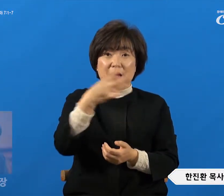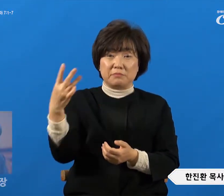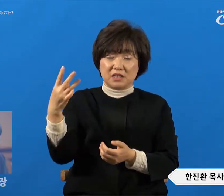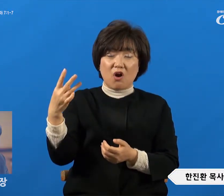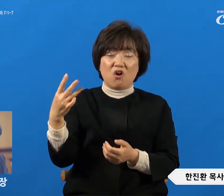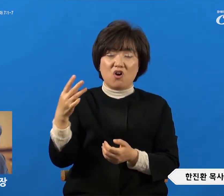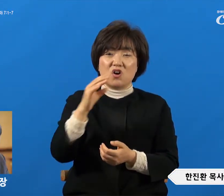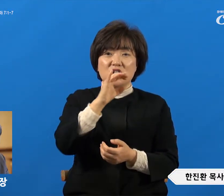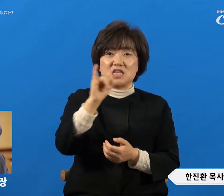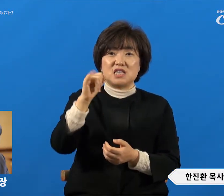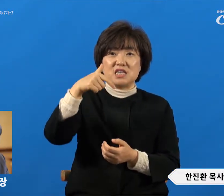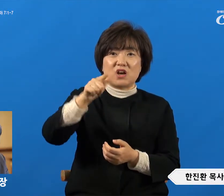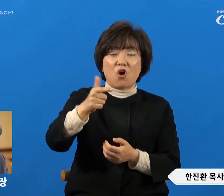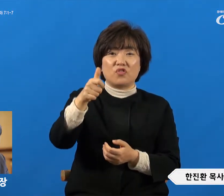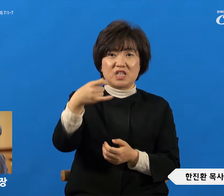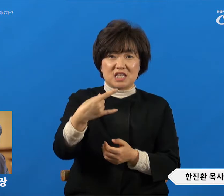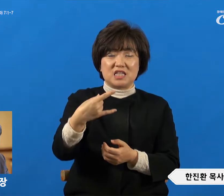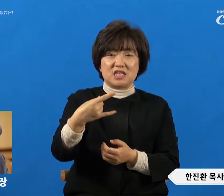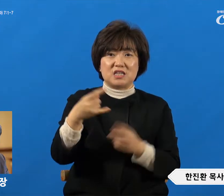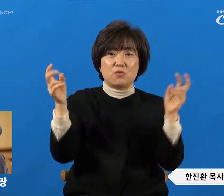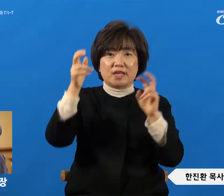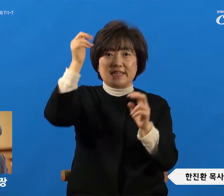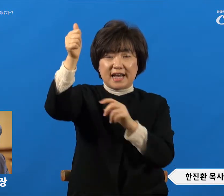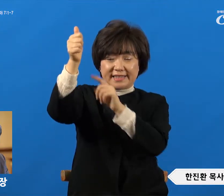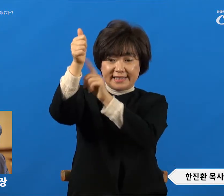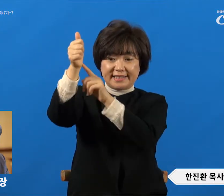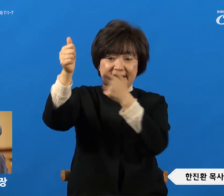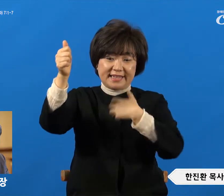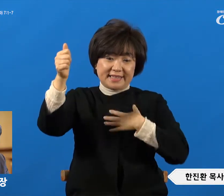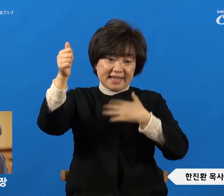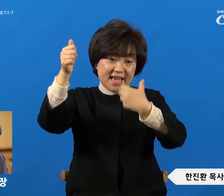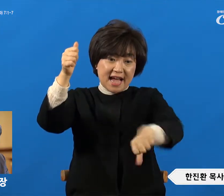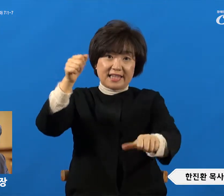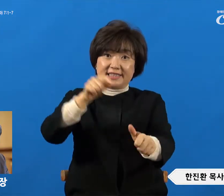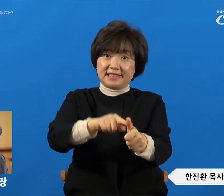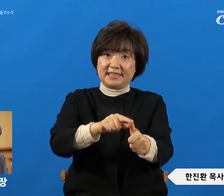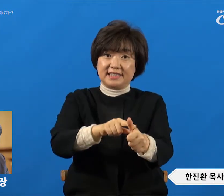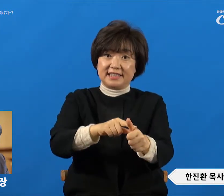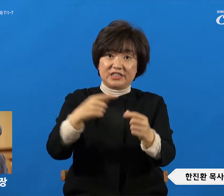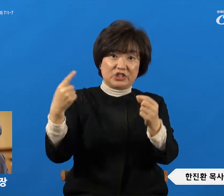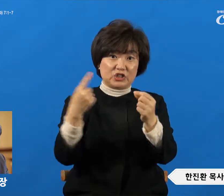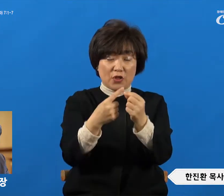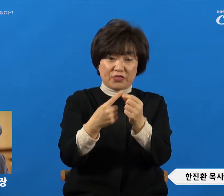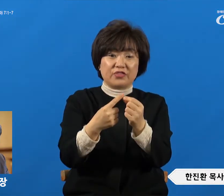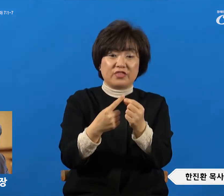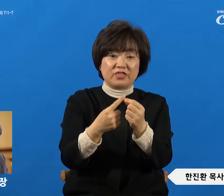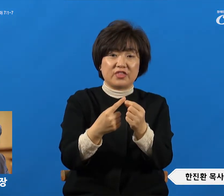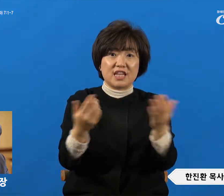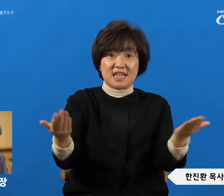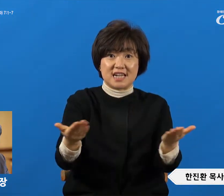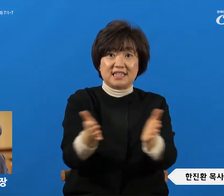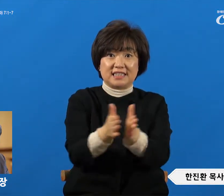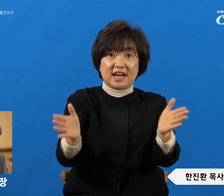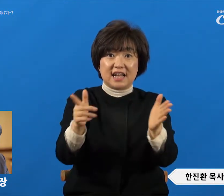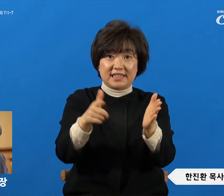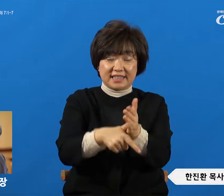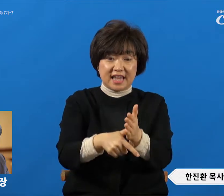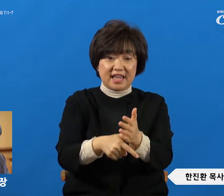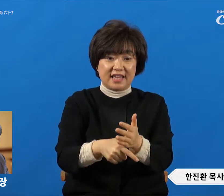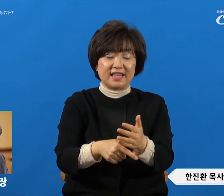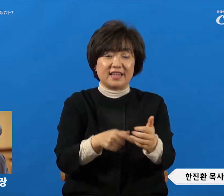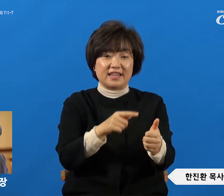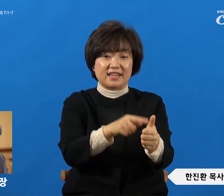삼성 이건희 회장은 자기 아들이 회사에 첫 출근하던 날 아들 책상 위에